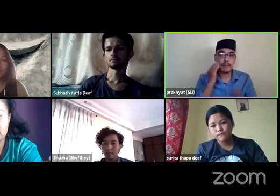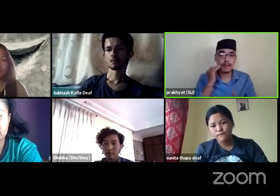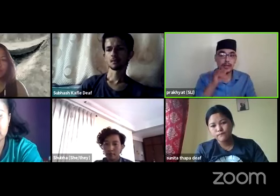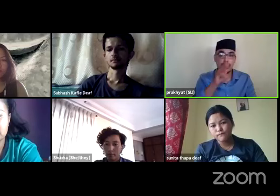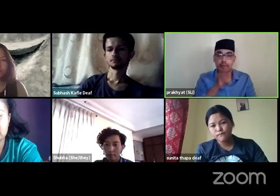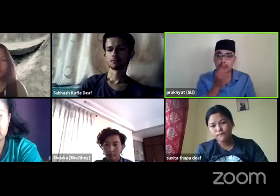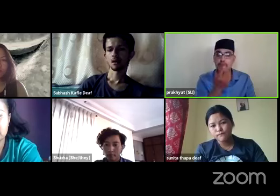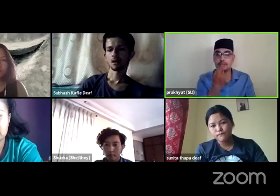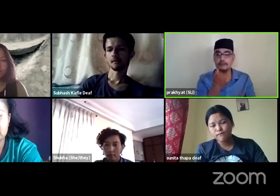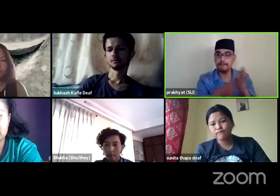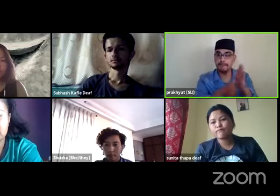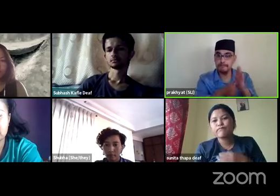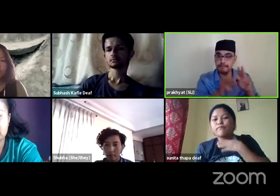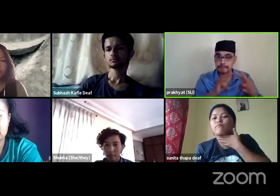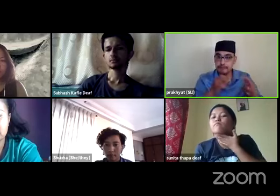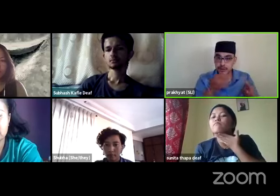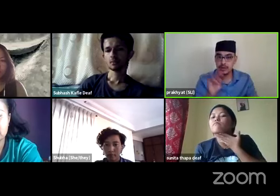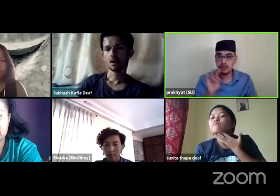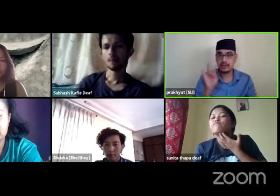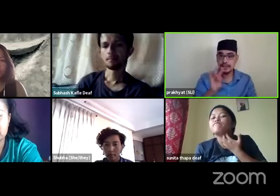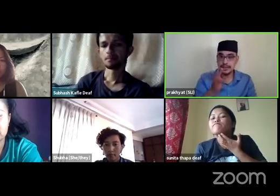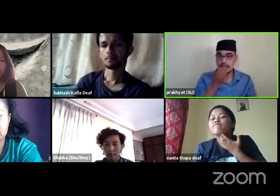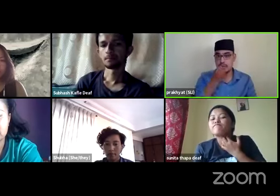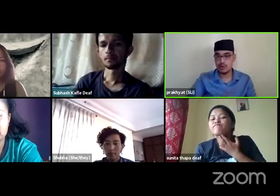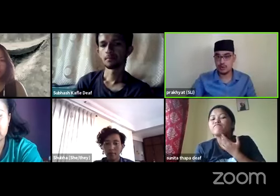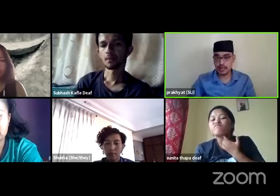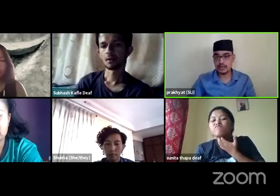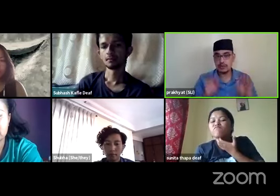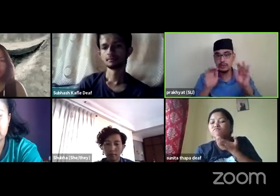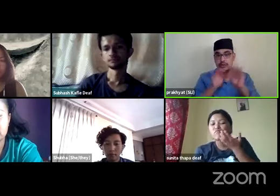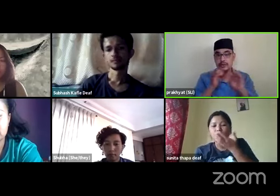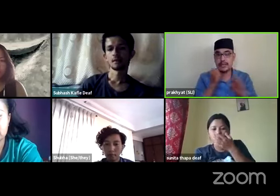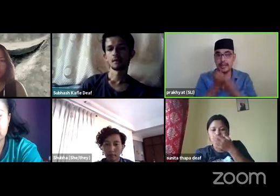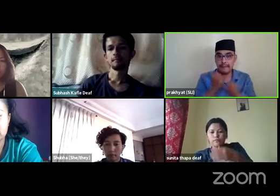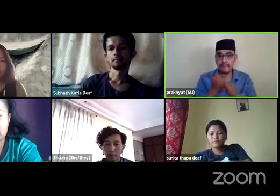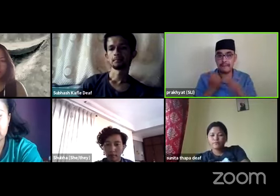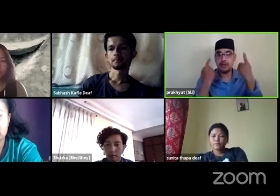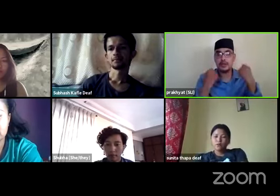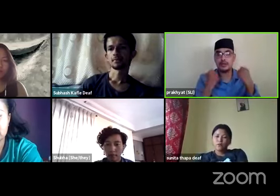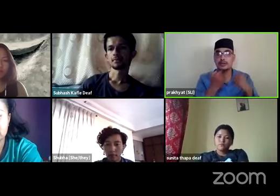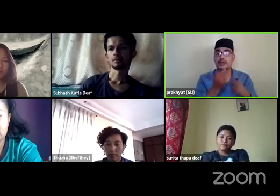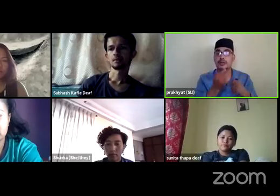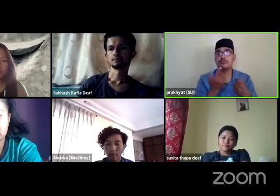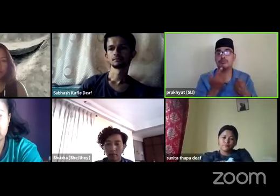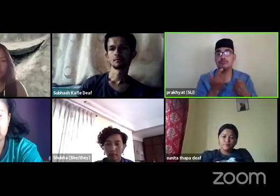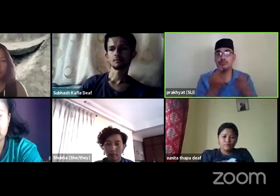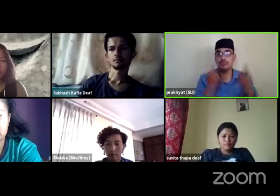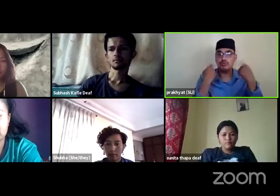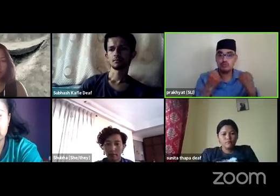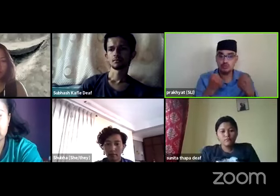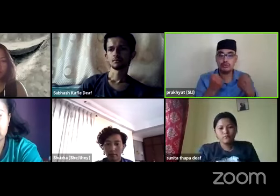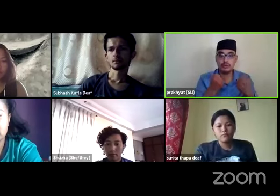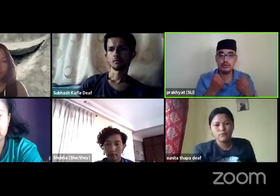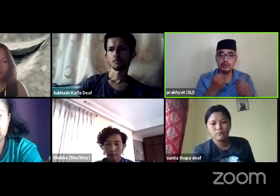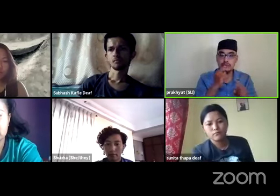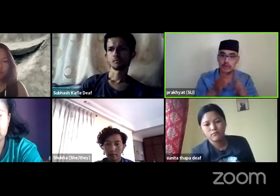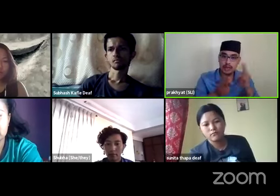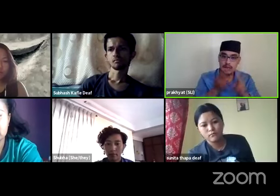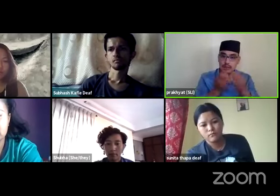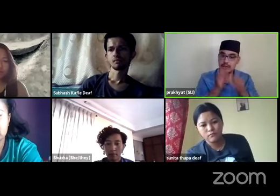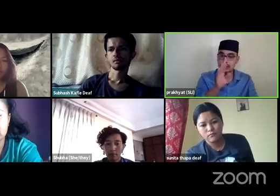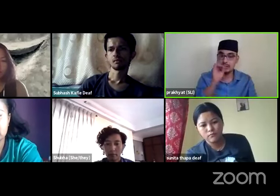भनेर गर्छौँ अनि त्यसपछि एजुकेसन इम्प्लोइमेन्ट होइन त्यस्तो स्वास्थ्य भनेर एकदम स्वास्थ्यमा नै प्राइमेरी स्वास्थ्यको कुराहरू गर्छौँ